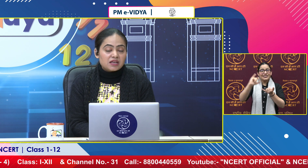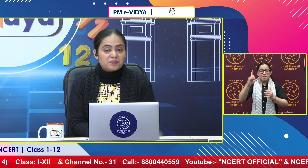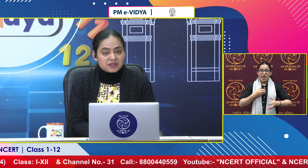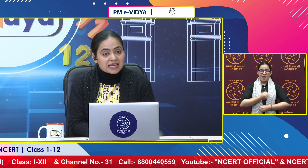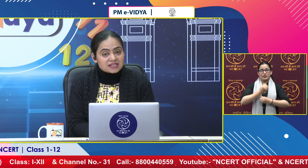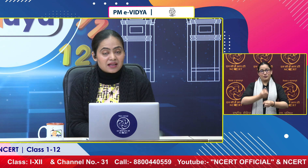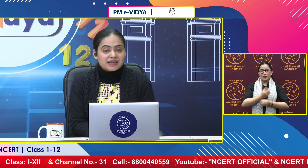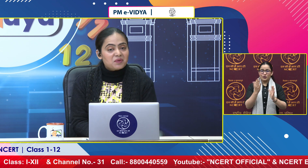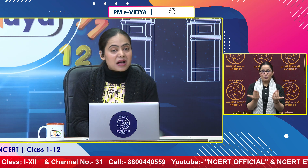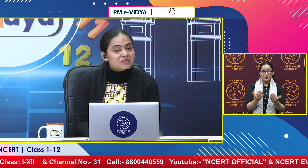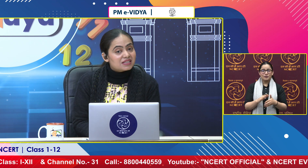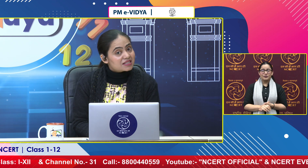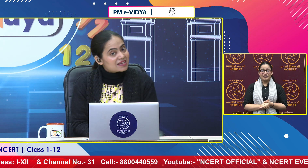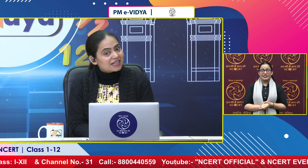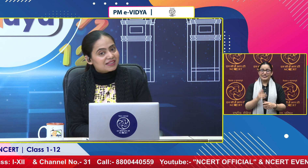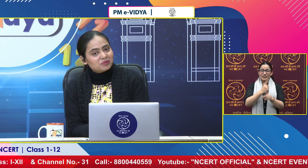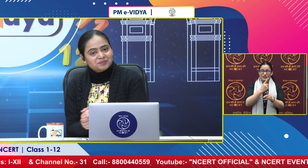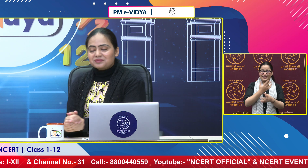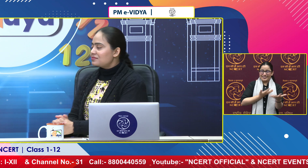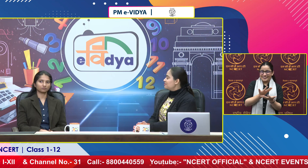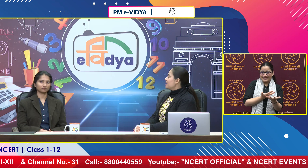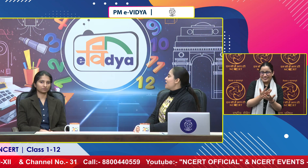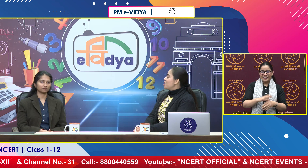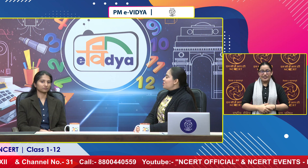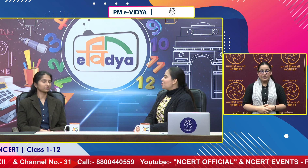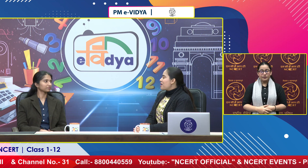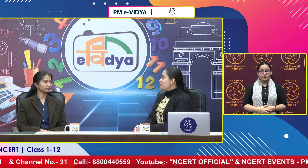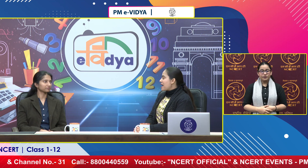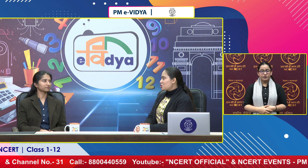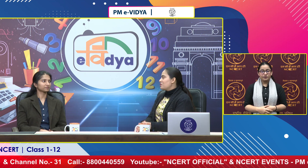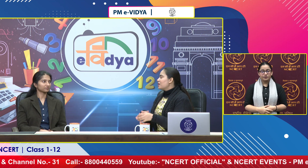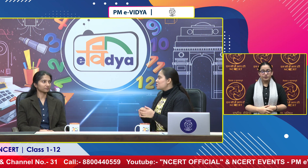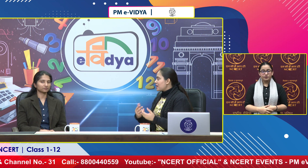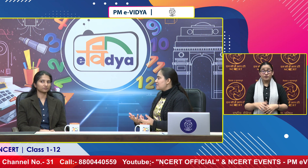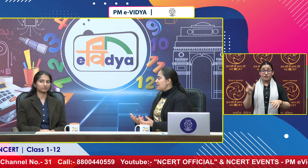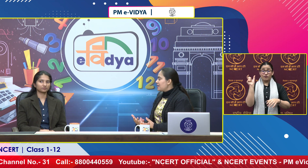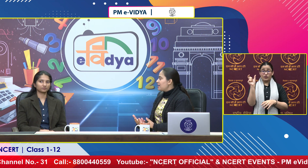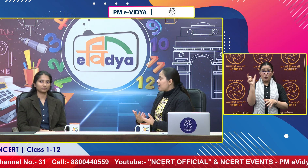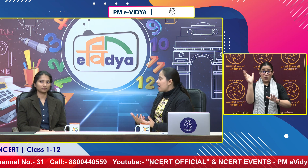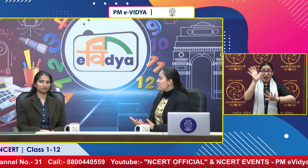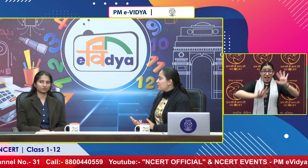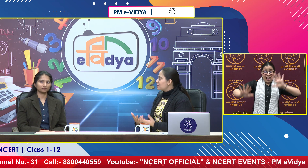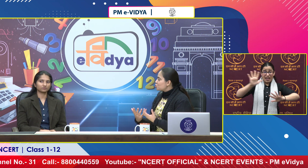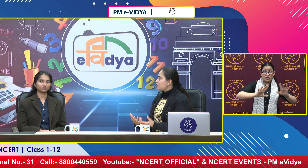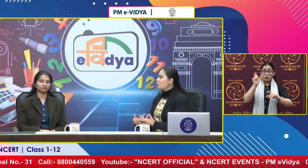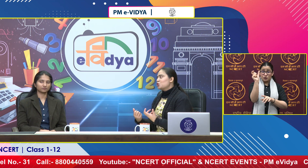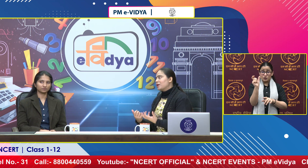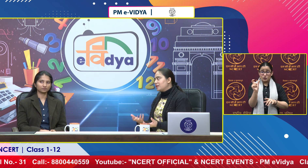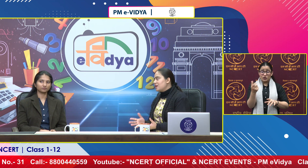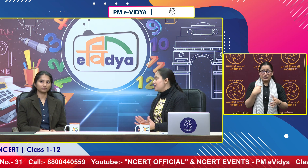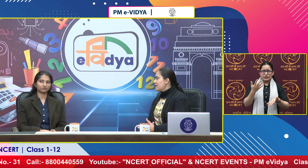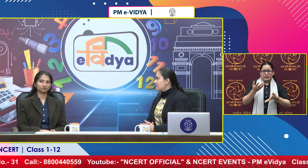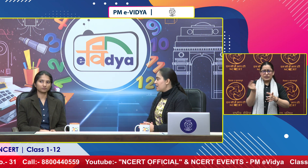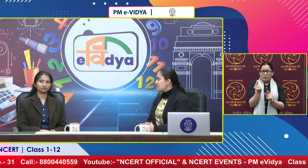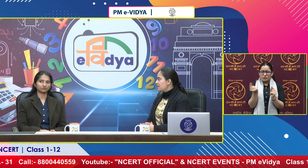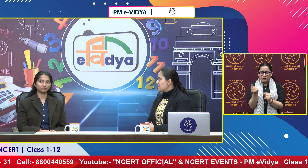कर सकते हैं। कैसे, आइए मैम से डिस्कस करते हैं। तो मैम एक्शन वर्ड्स तो ऐसे हैं कि आप कुछ ना कुछ तो